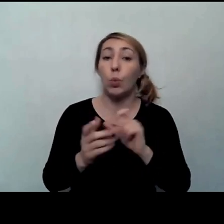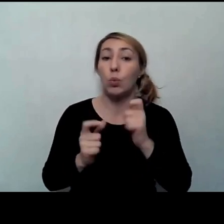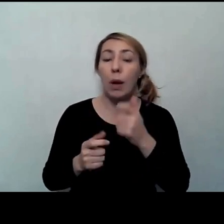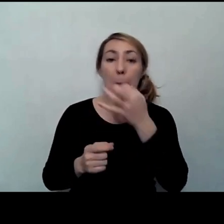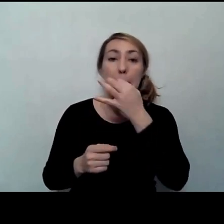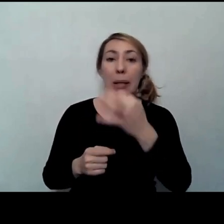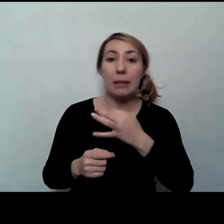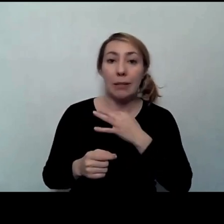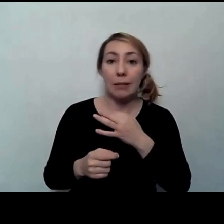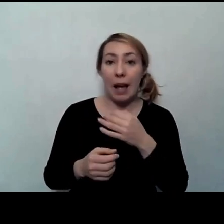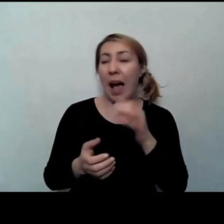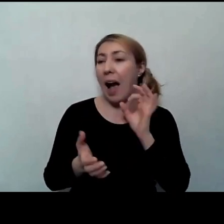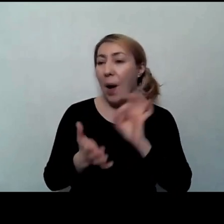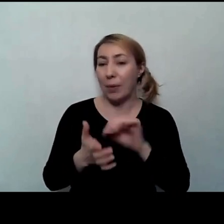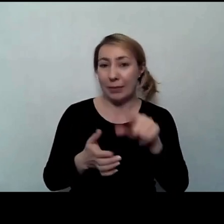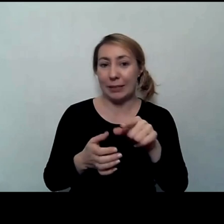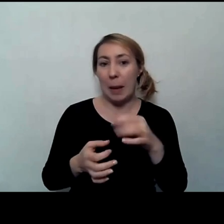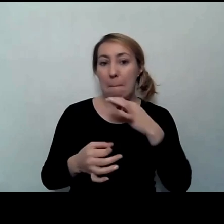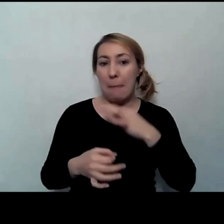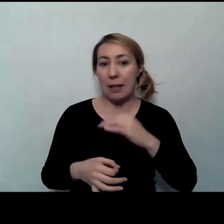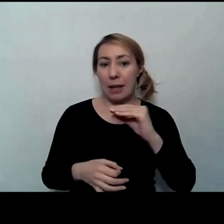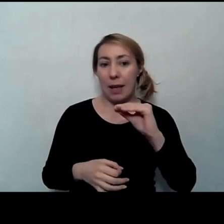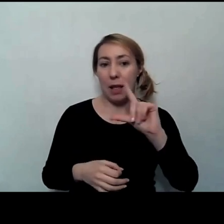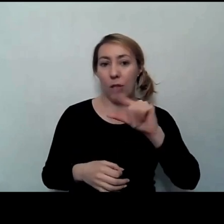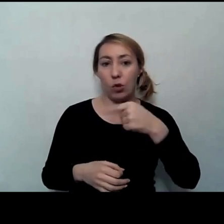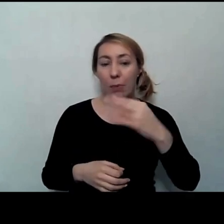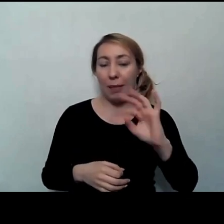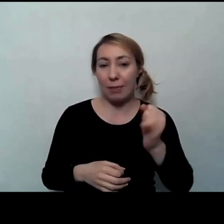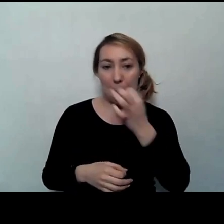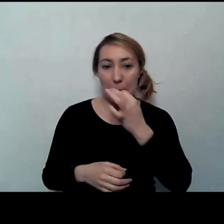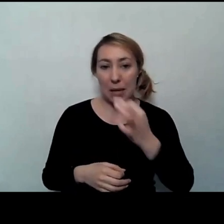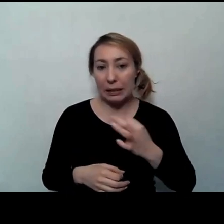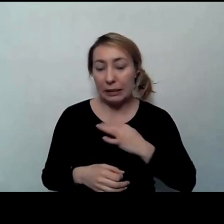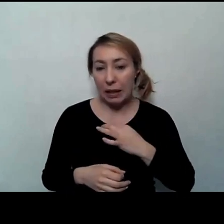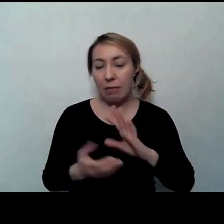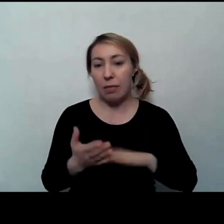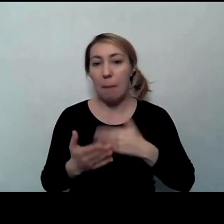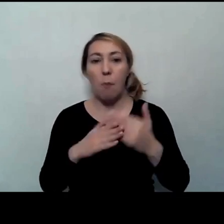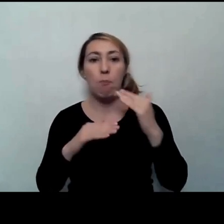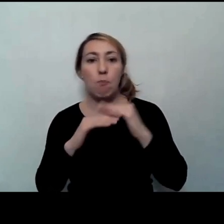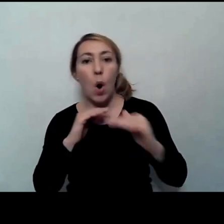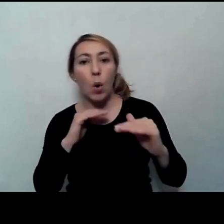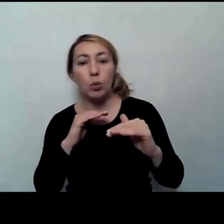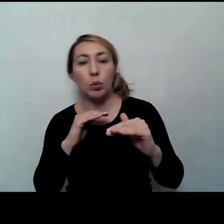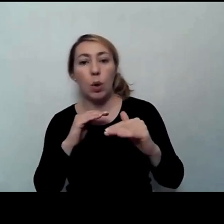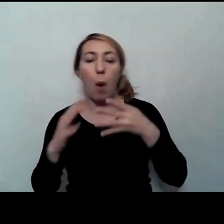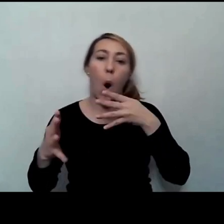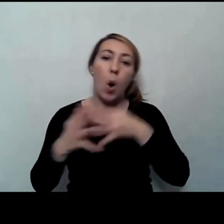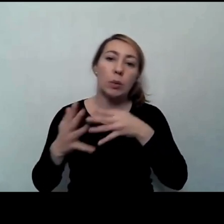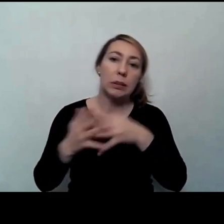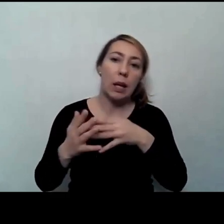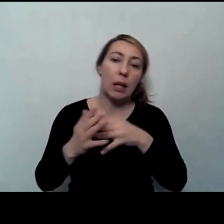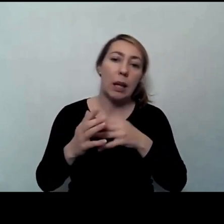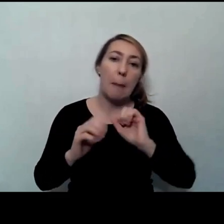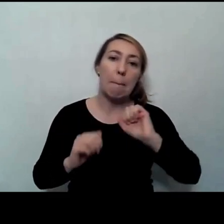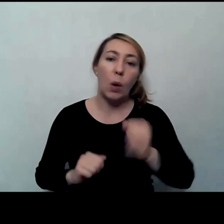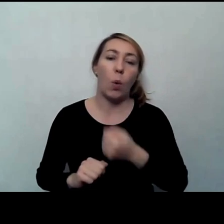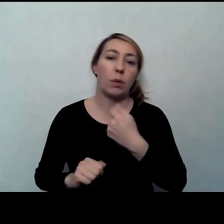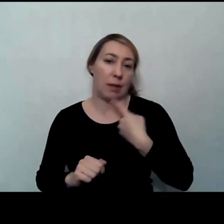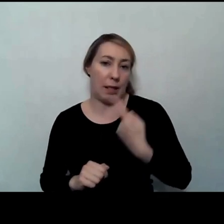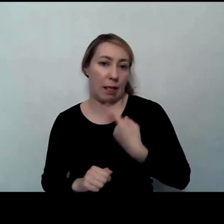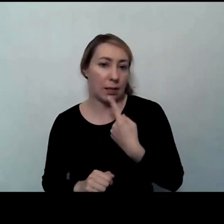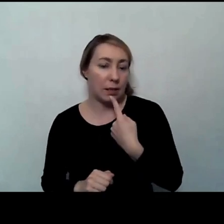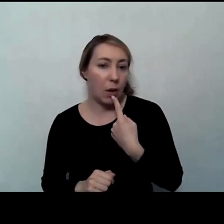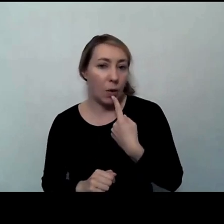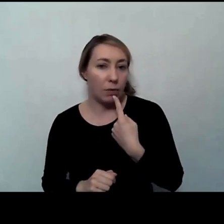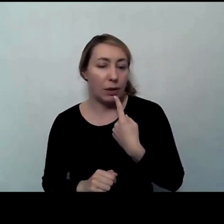pytania, które tutaj zadała pani Elżbieta, czyli o ten poziom oceny biegłości językowej, prawda?